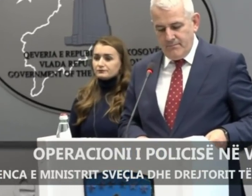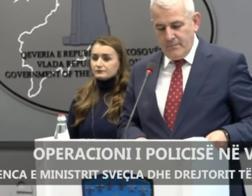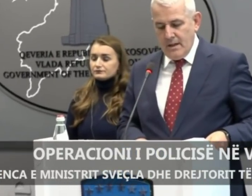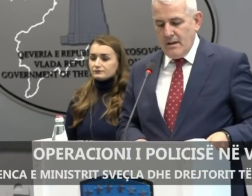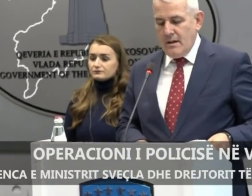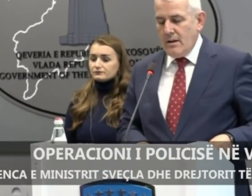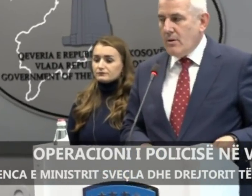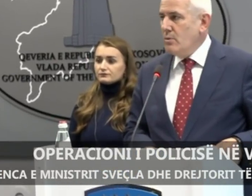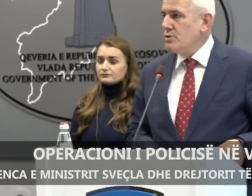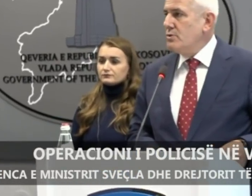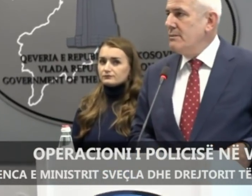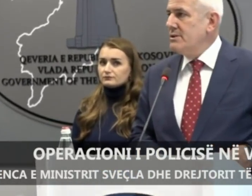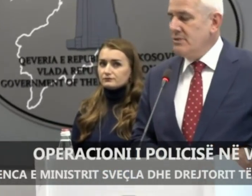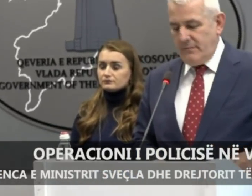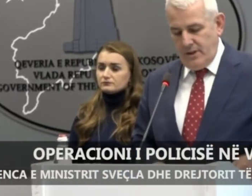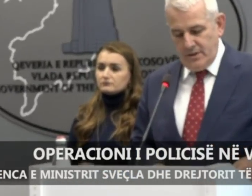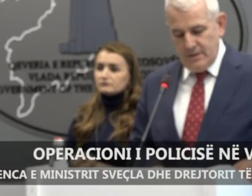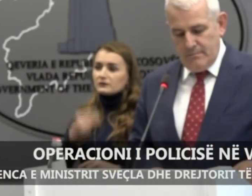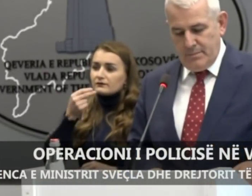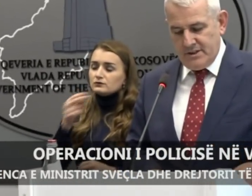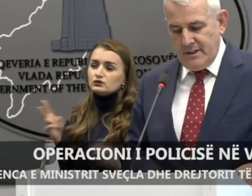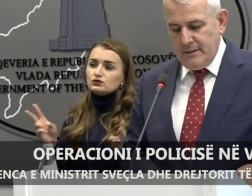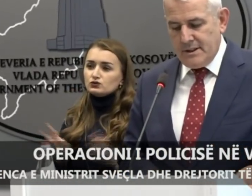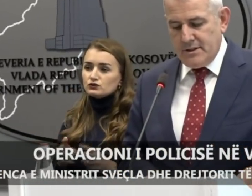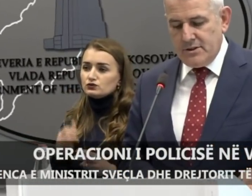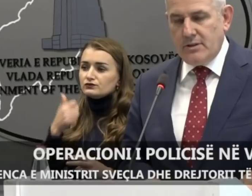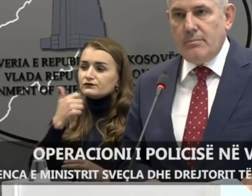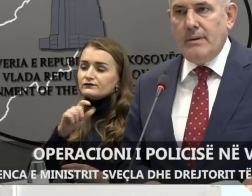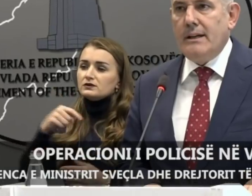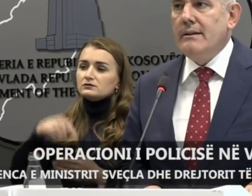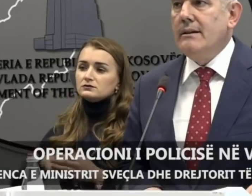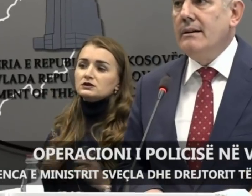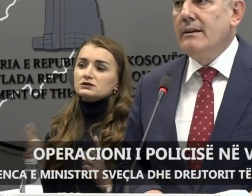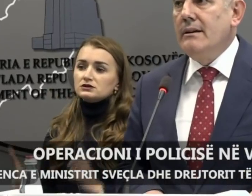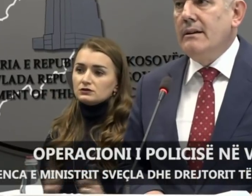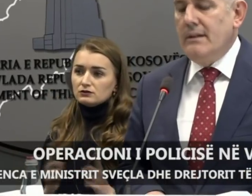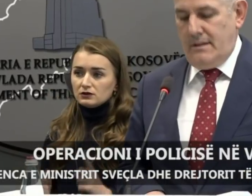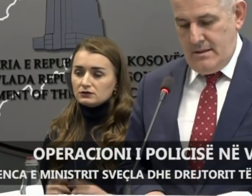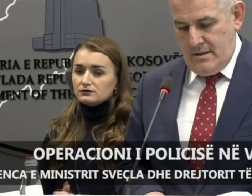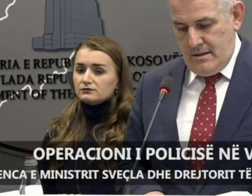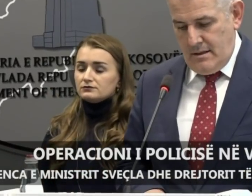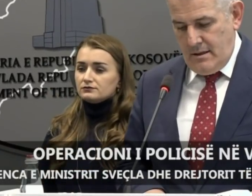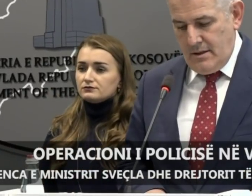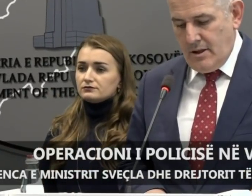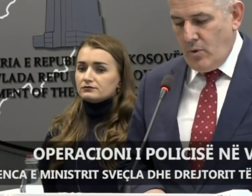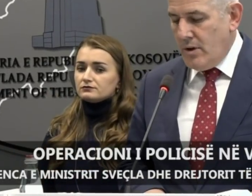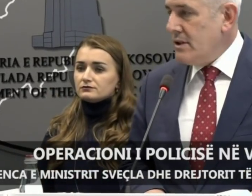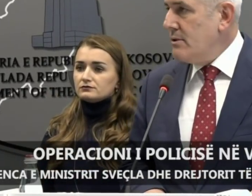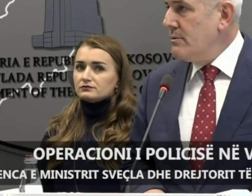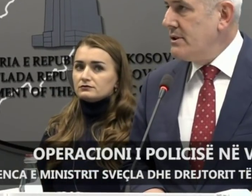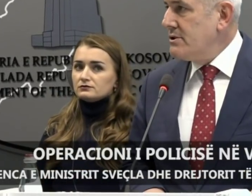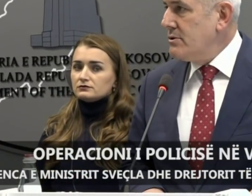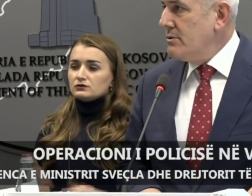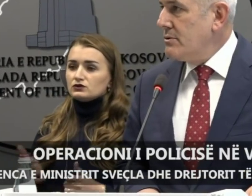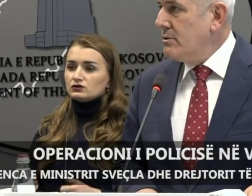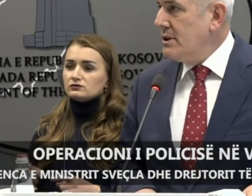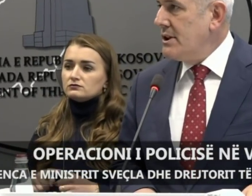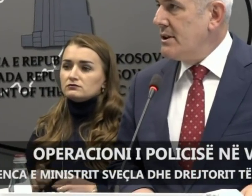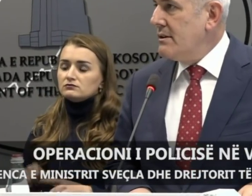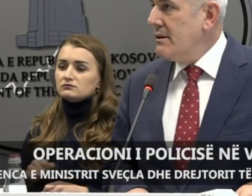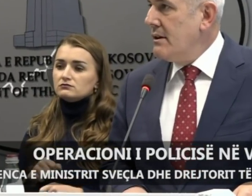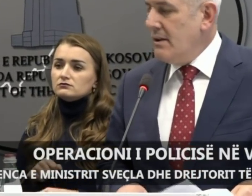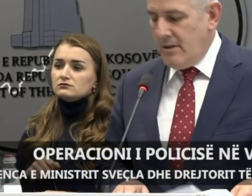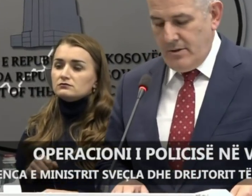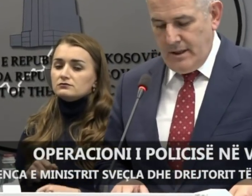media, ku shkurtimisht do të flasim për zhvillimet e sotme në kuadër të luftës sonë